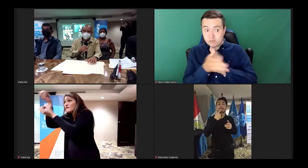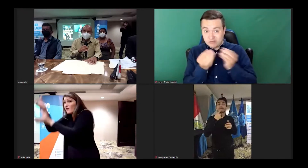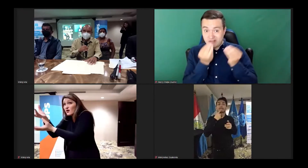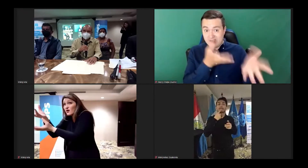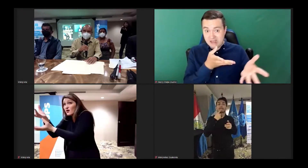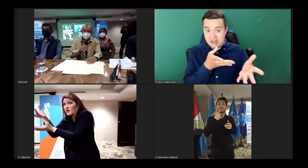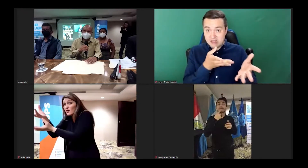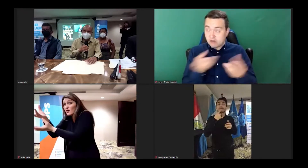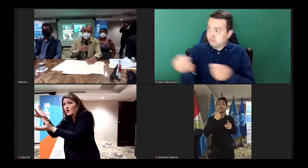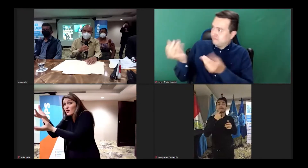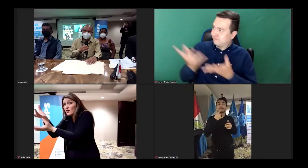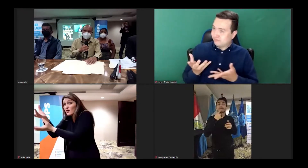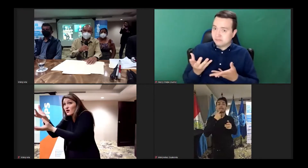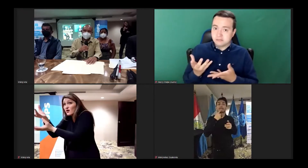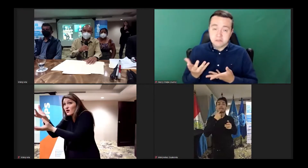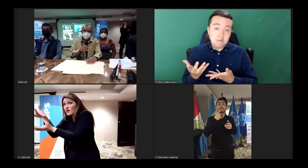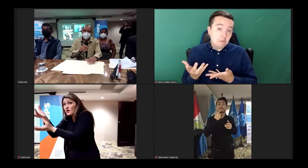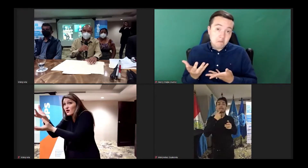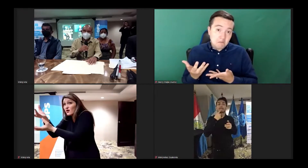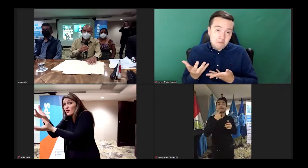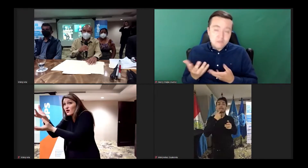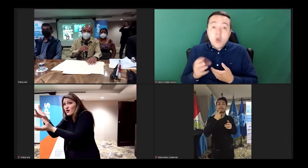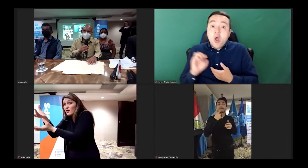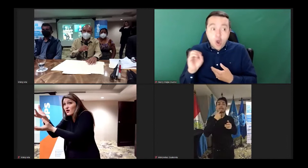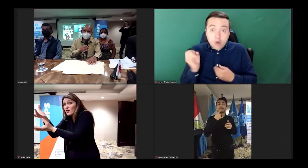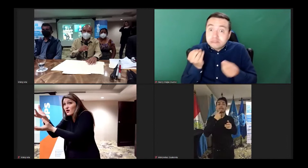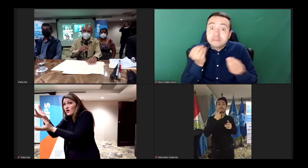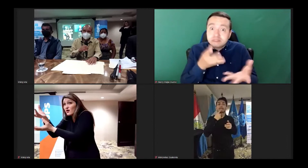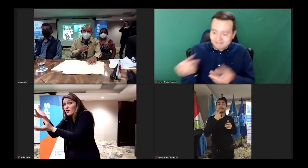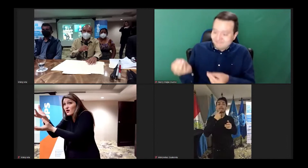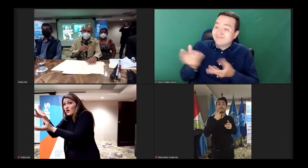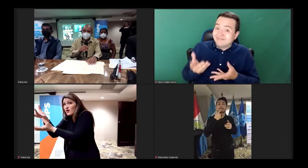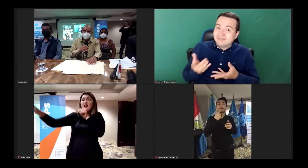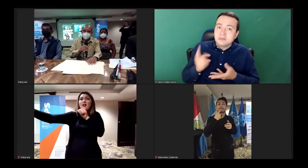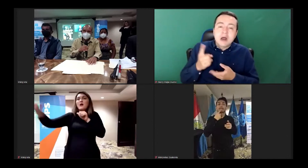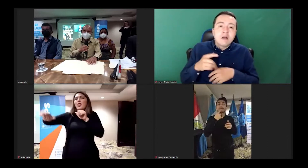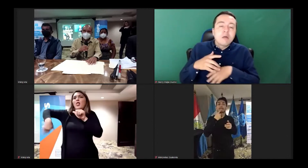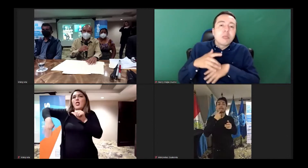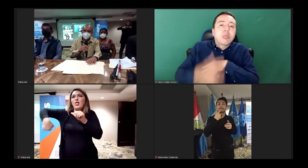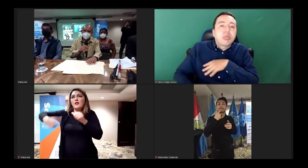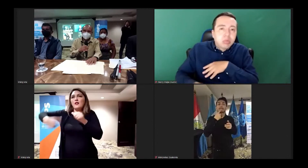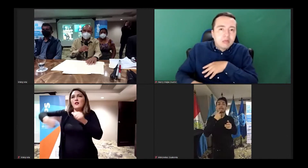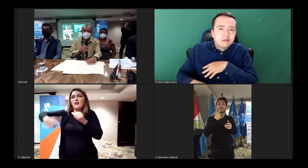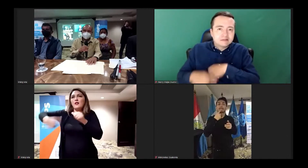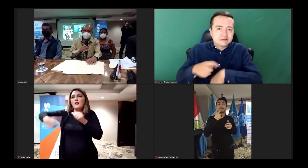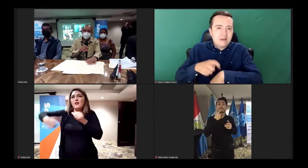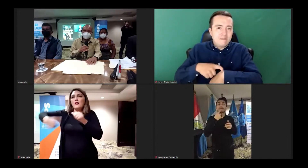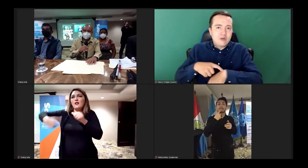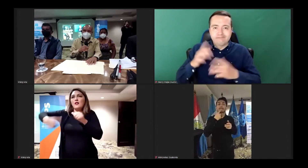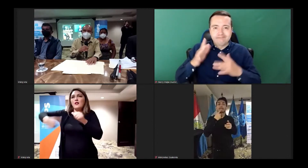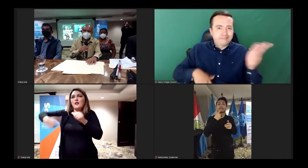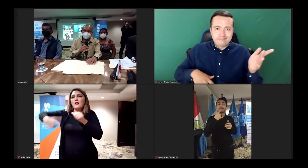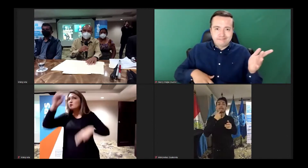destiempo. Y eso provoca que muchas veces ellos pierdan el